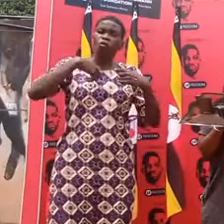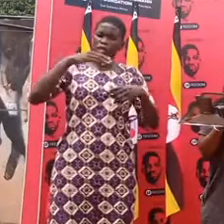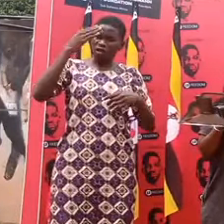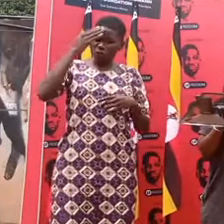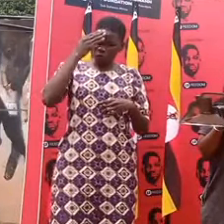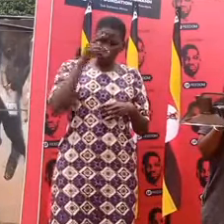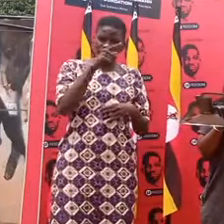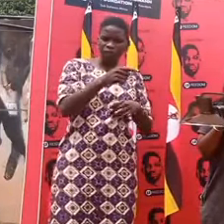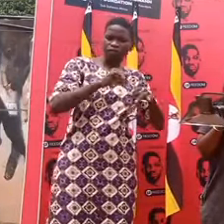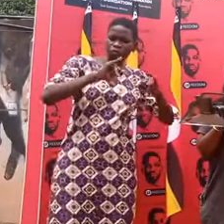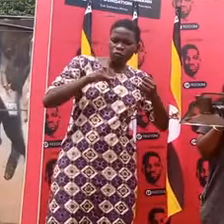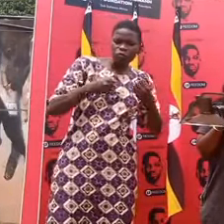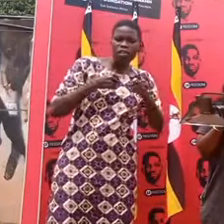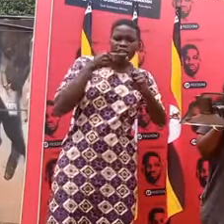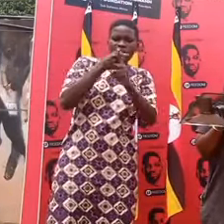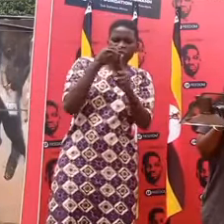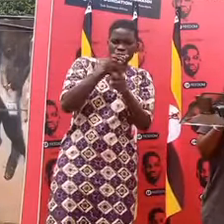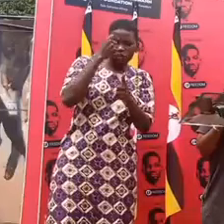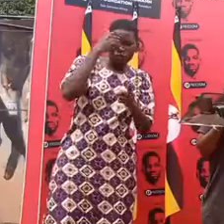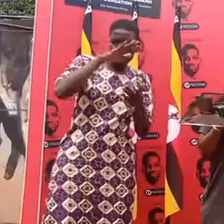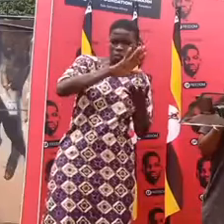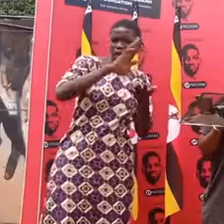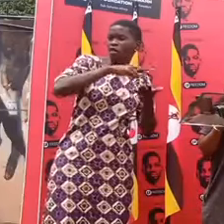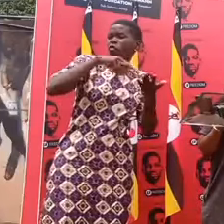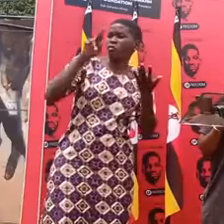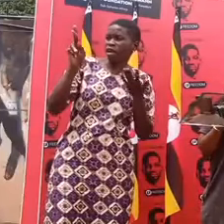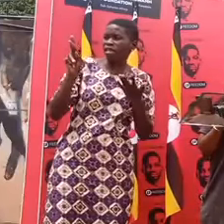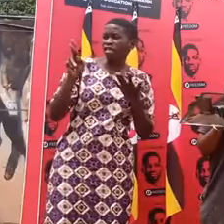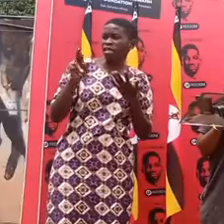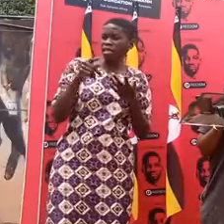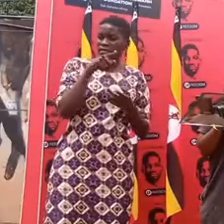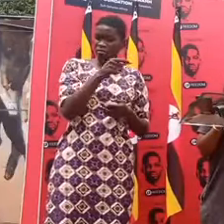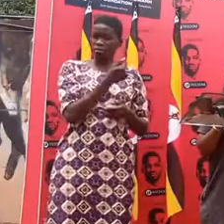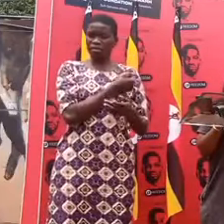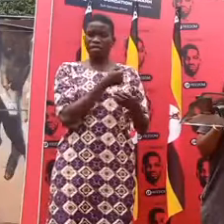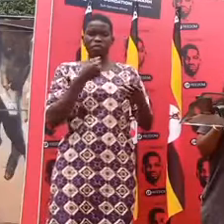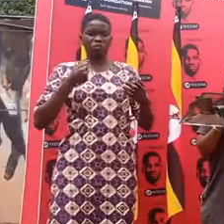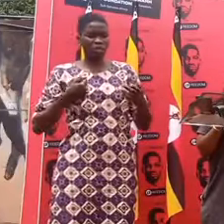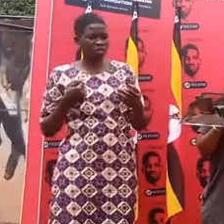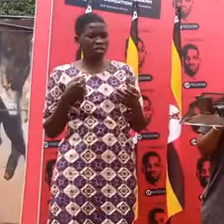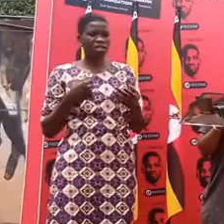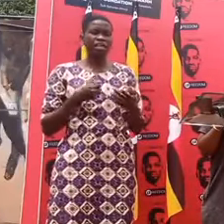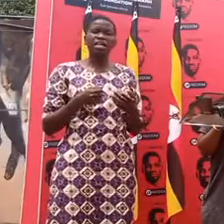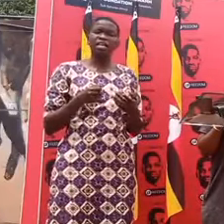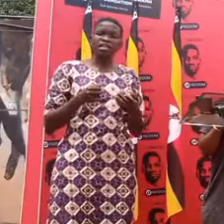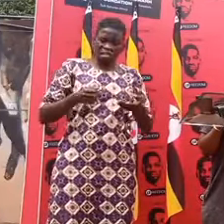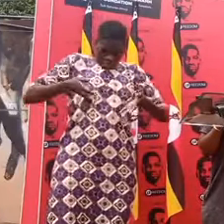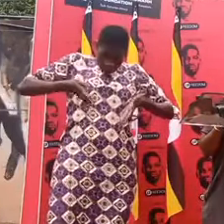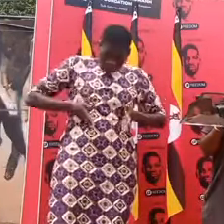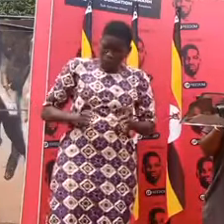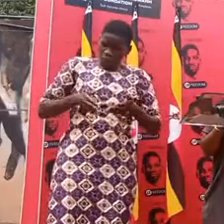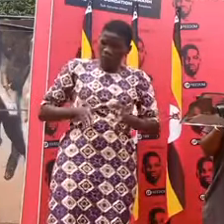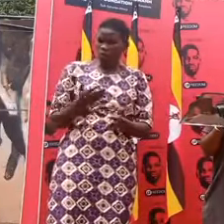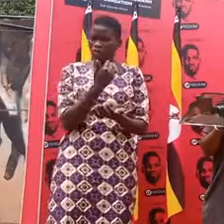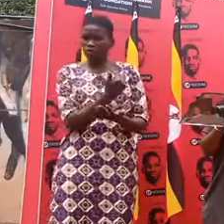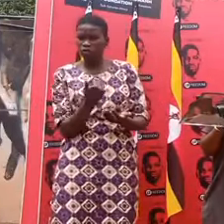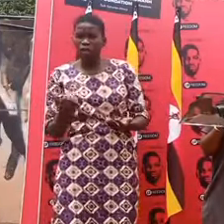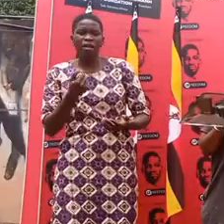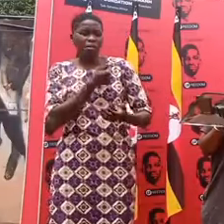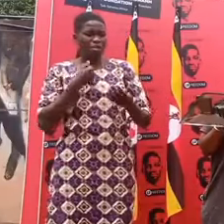ya Nadala awachara. Mbano wale nakazade wa kwa namba wechi